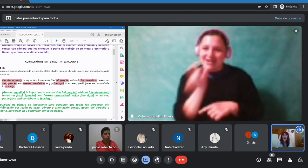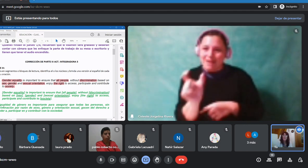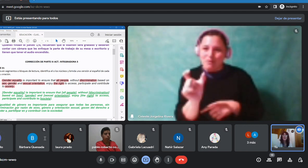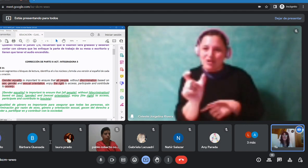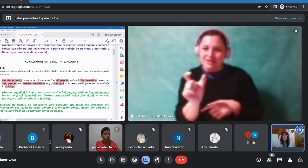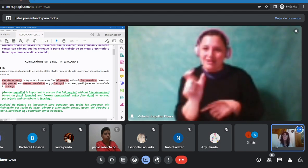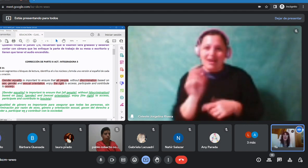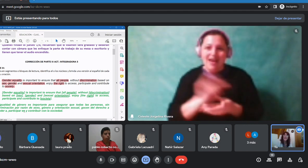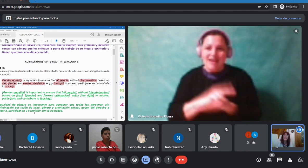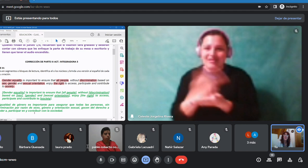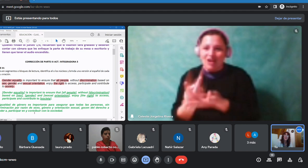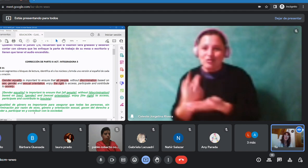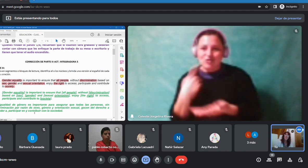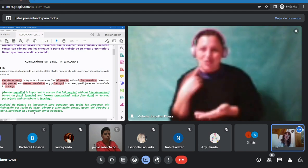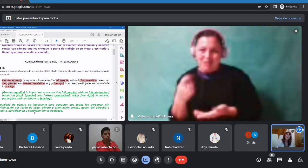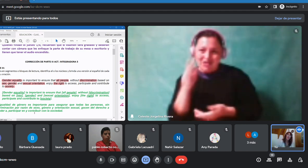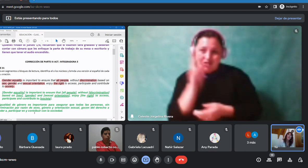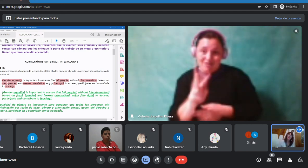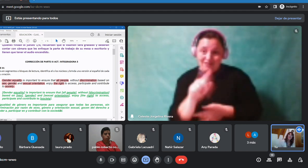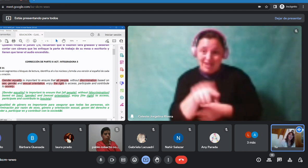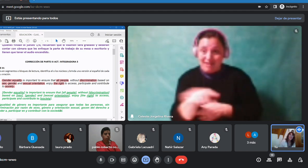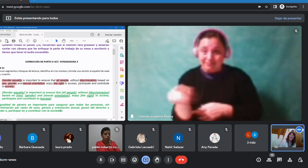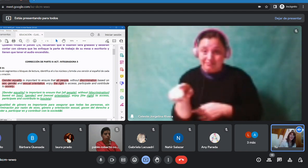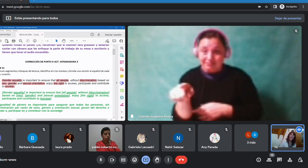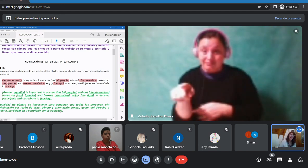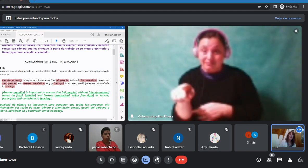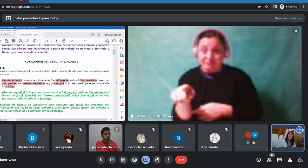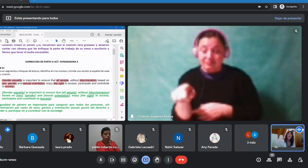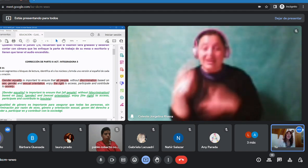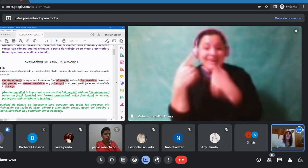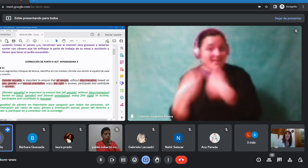a, participar en y contribuir con la sociedad.